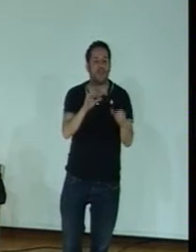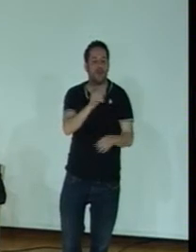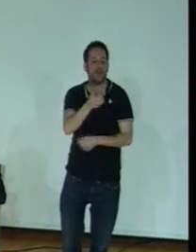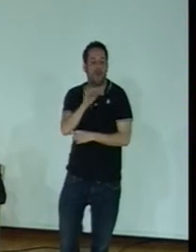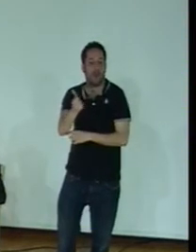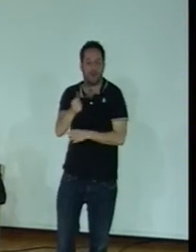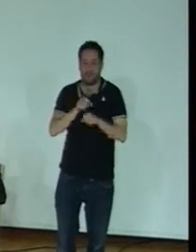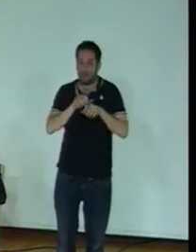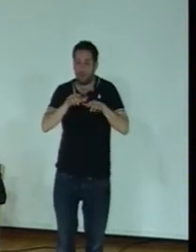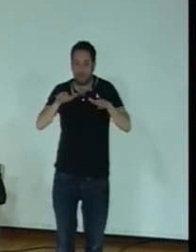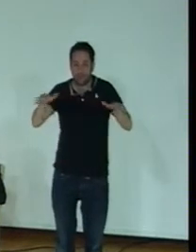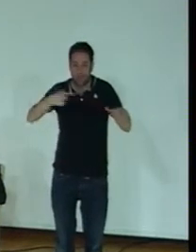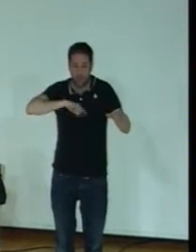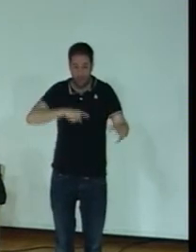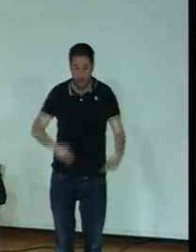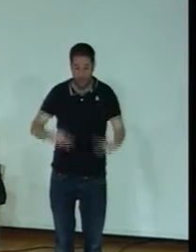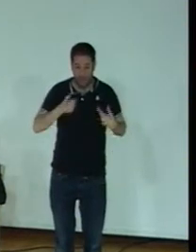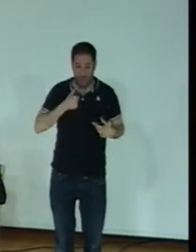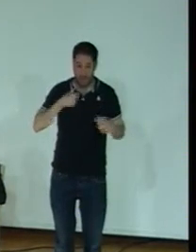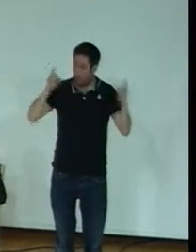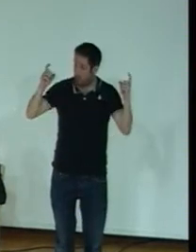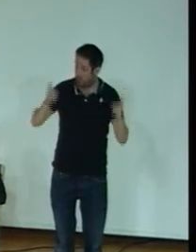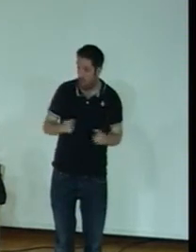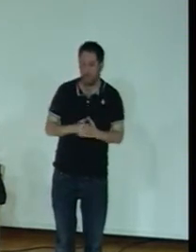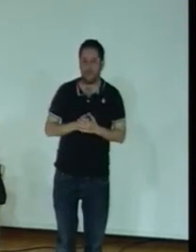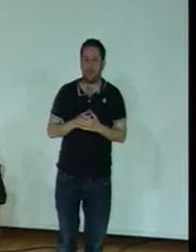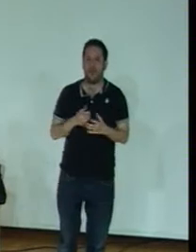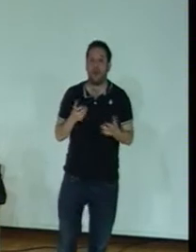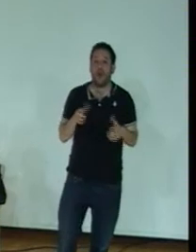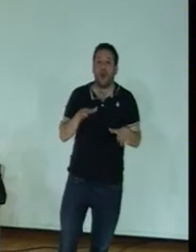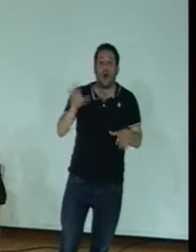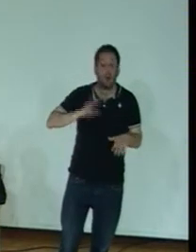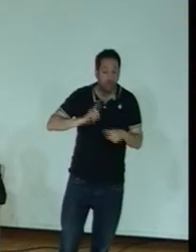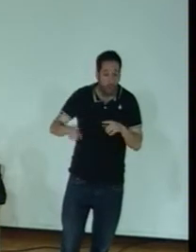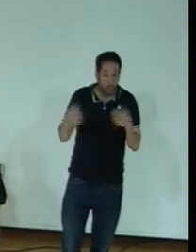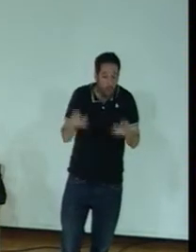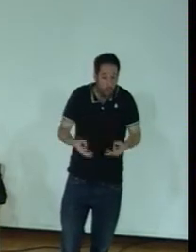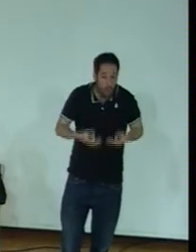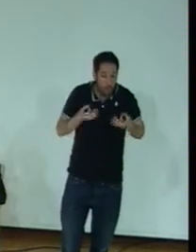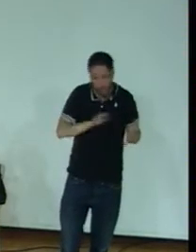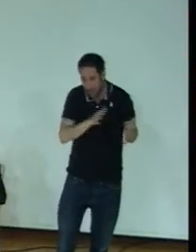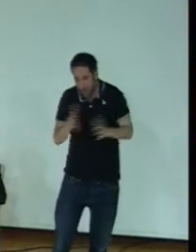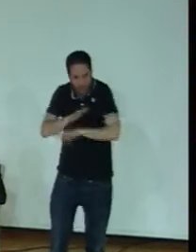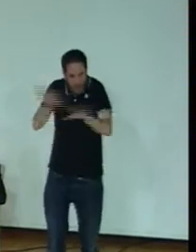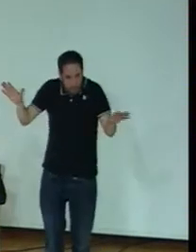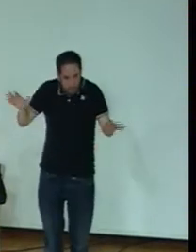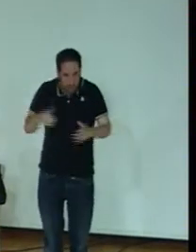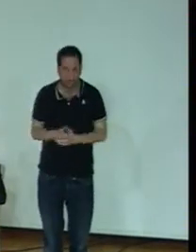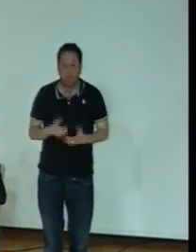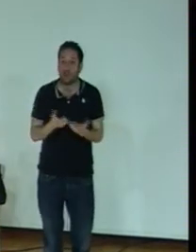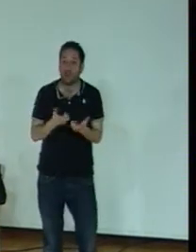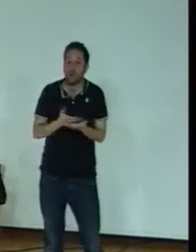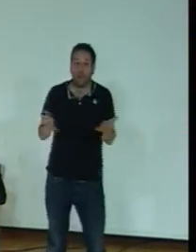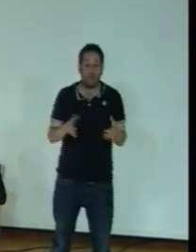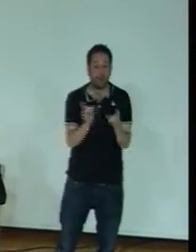qu'on a considérablement perdu en vie privée. Des opérations qui étaient banales avant ne le sont plus. Par exemple,